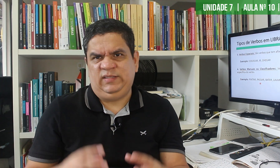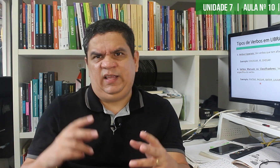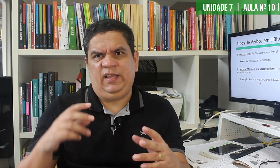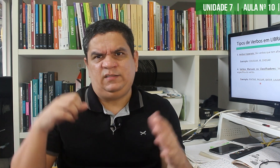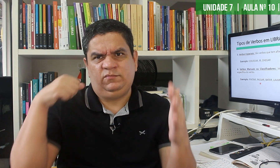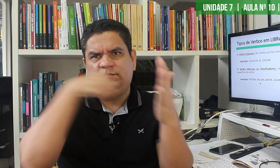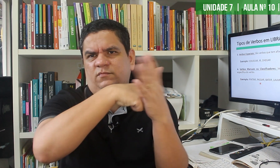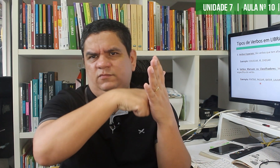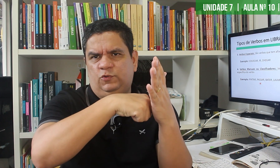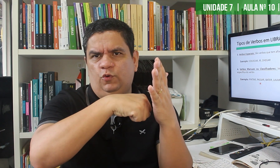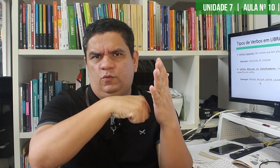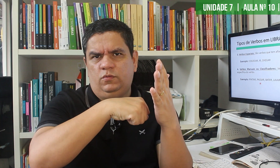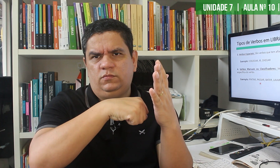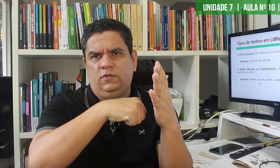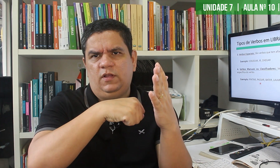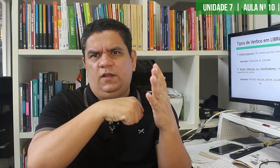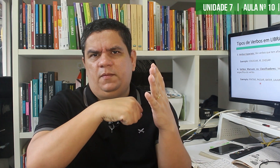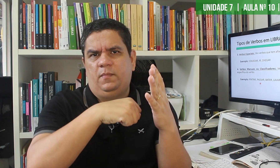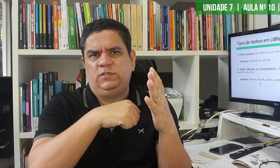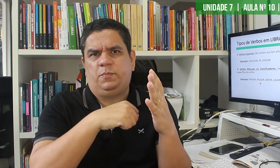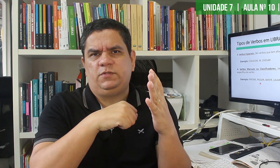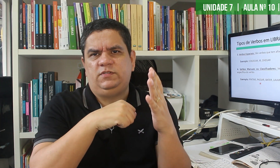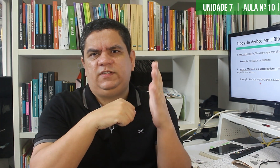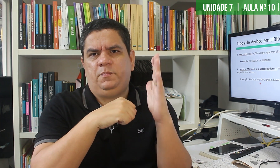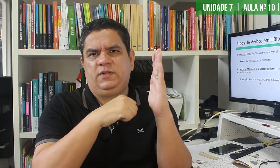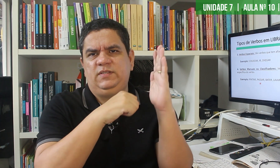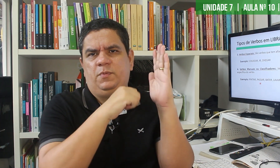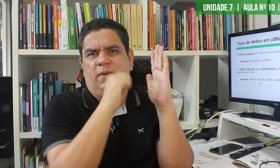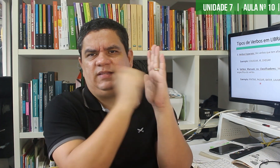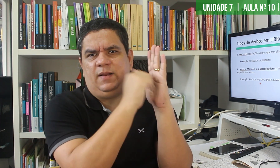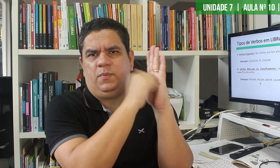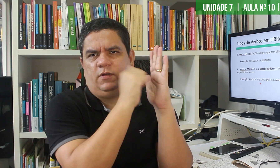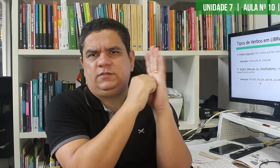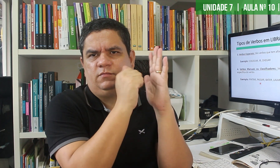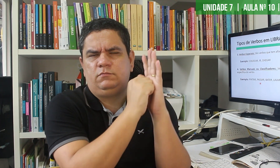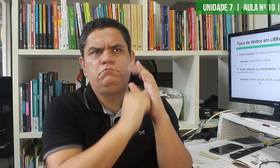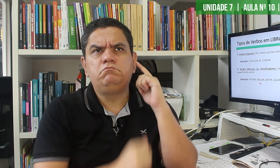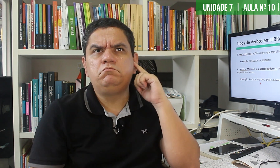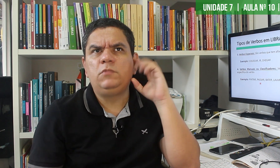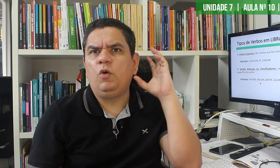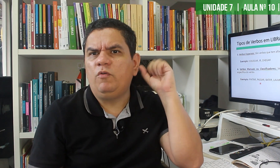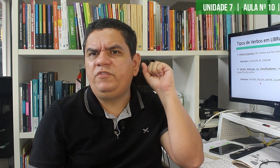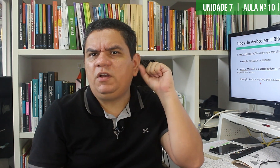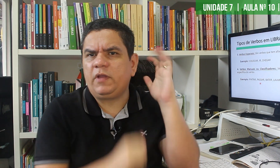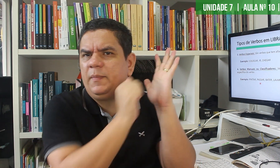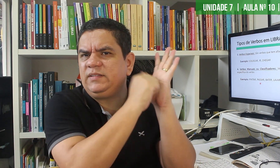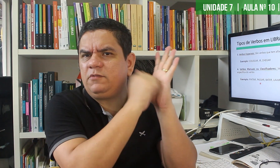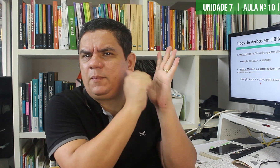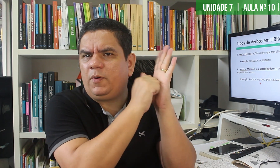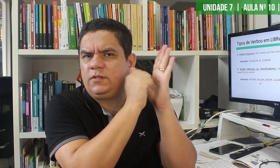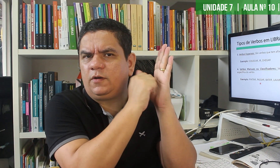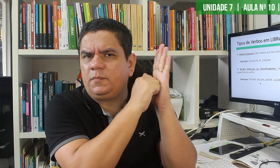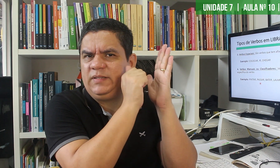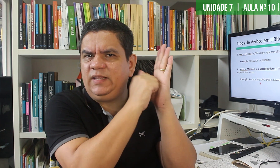bater, soco, mas eu posso dizer, por exemplo, bater na porta. Eu ouvi alguém batendo na porta, ó, bater na